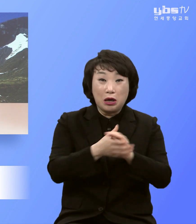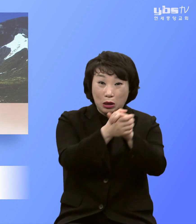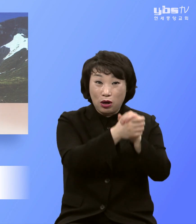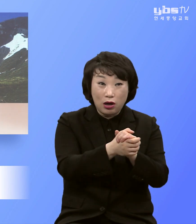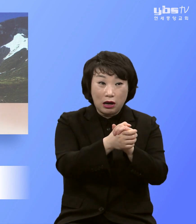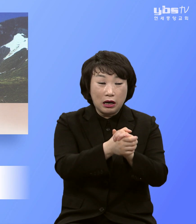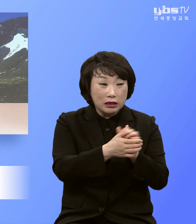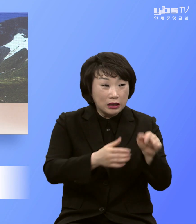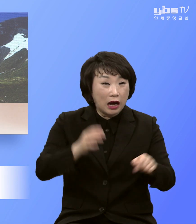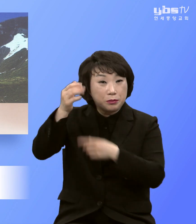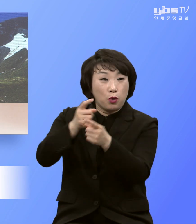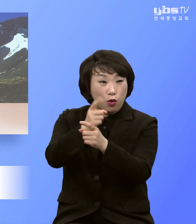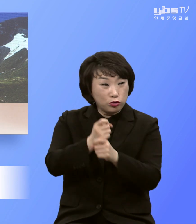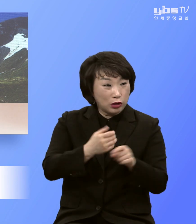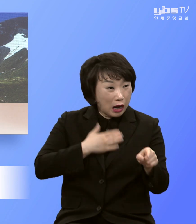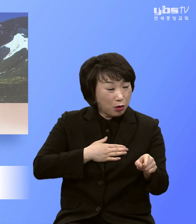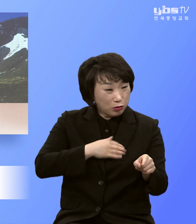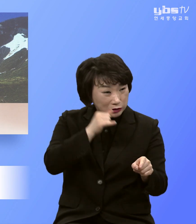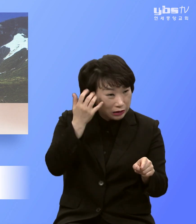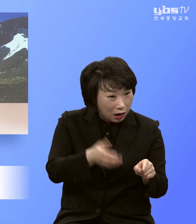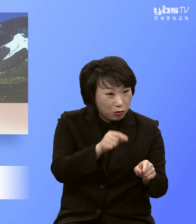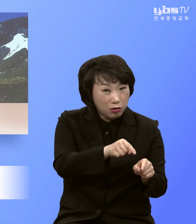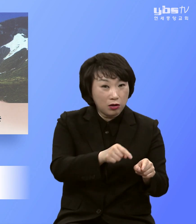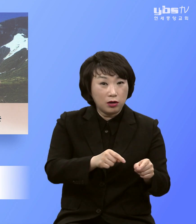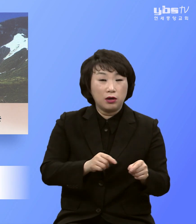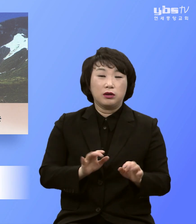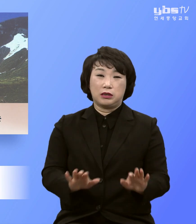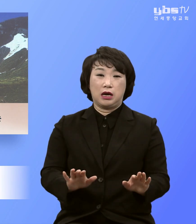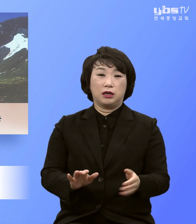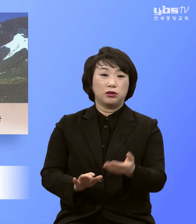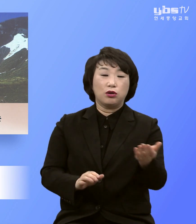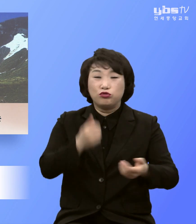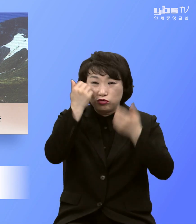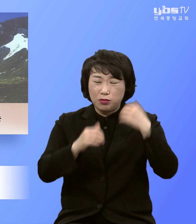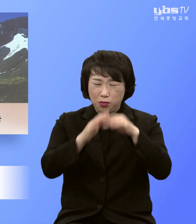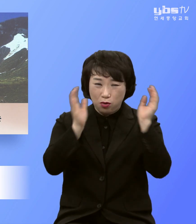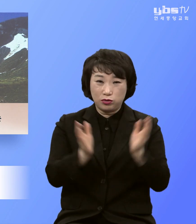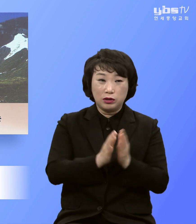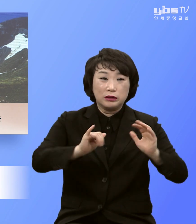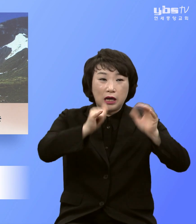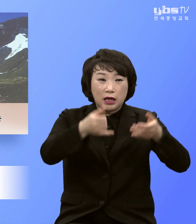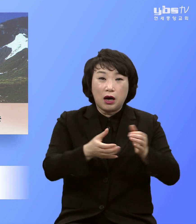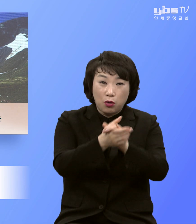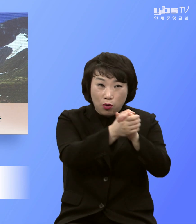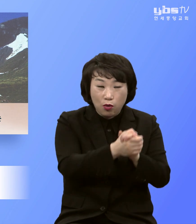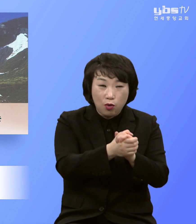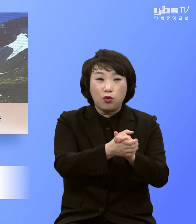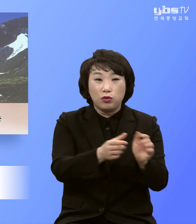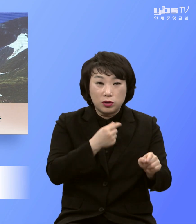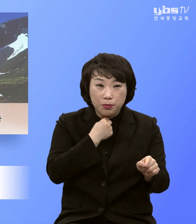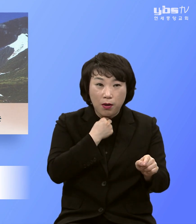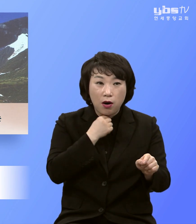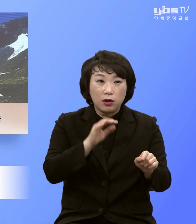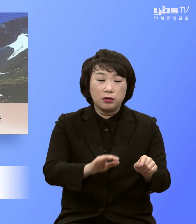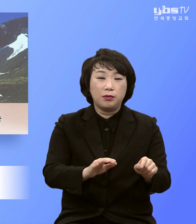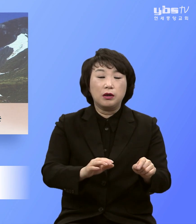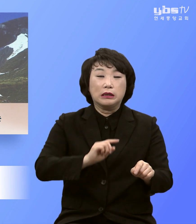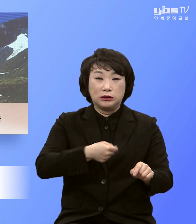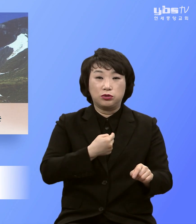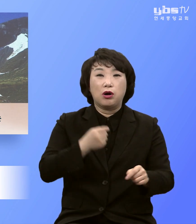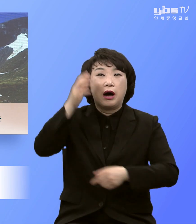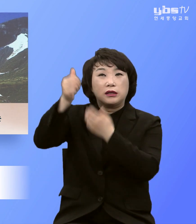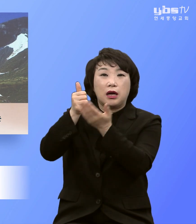보 때문에 하나님의 원수됨을 알지 못하느뇨. 그런즉 누구든지 세상과 벗이 되고자 하는 자는